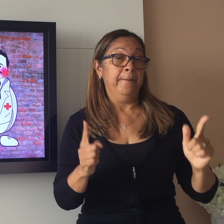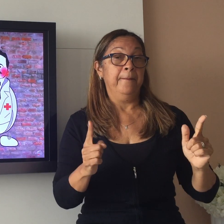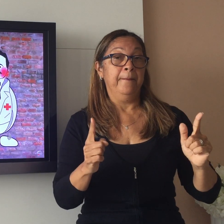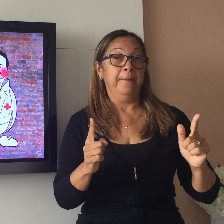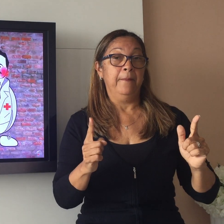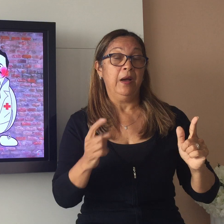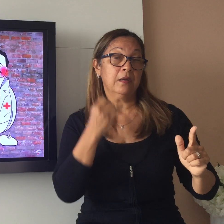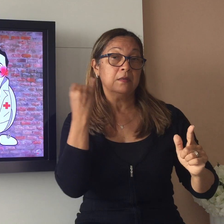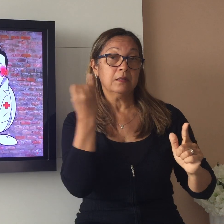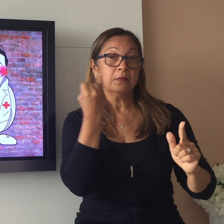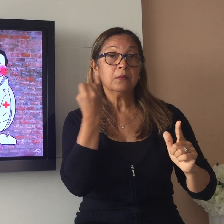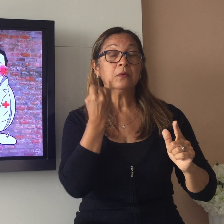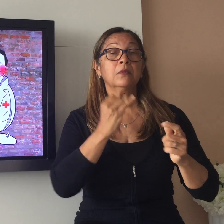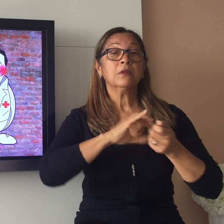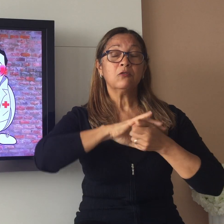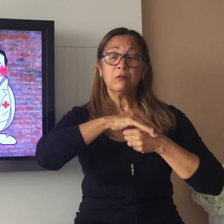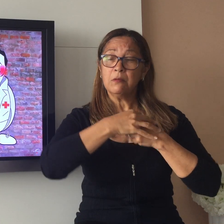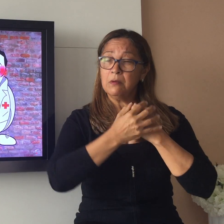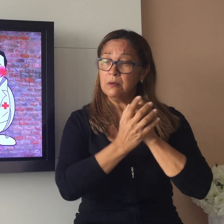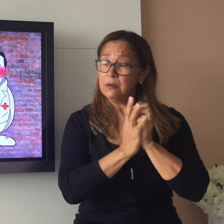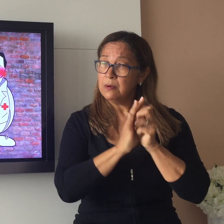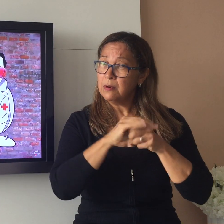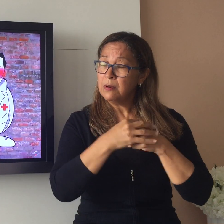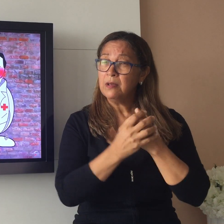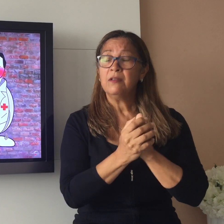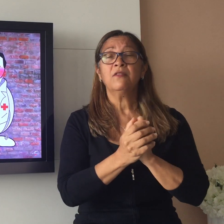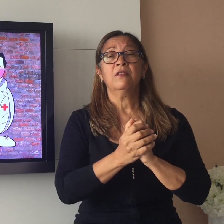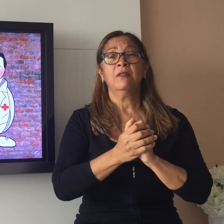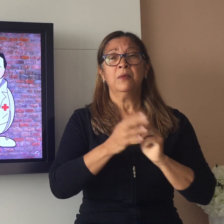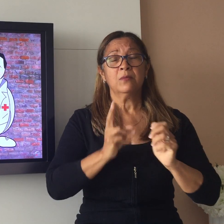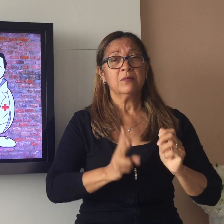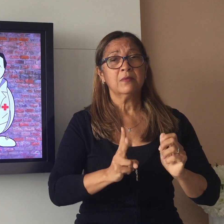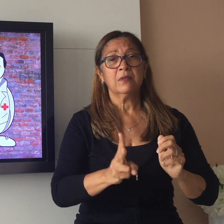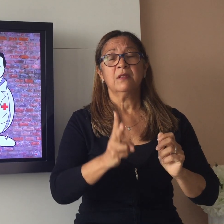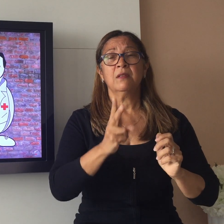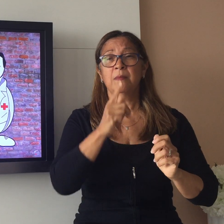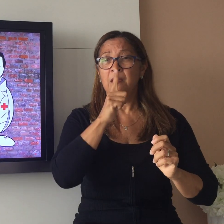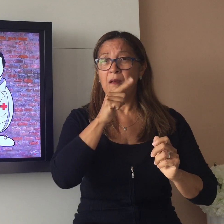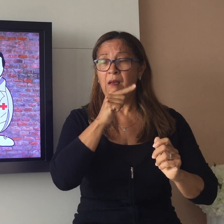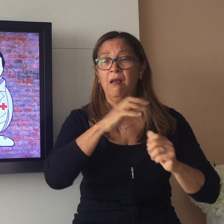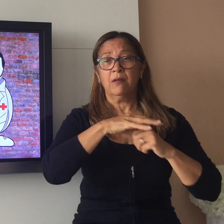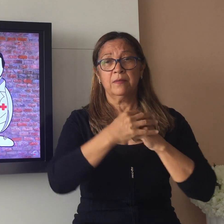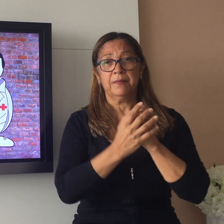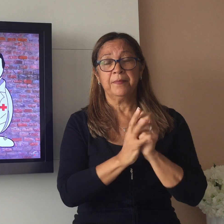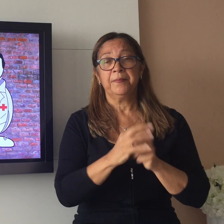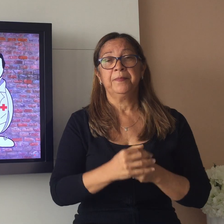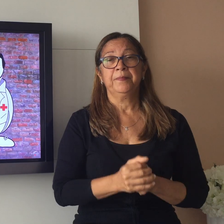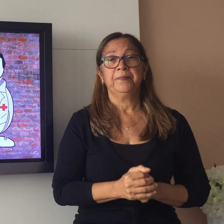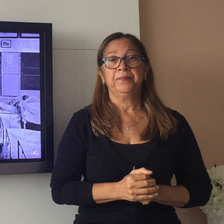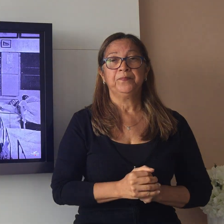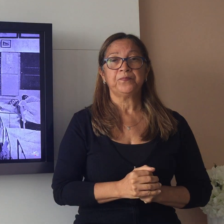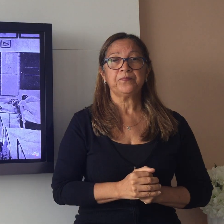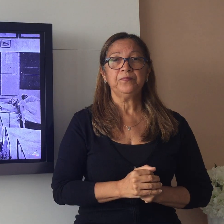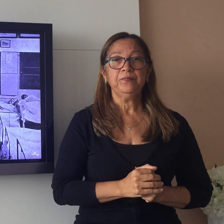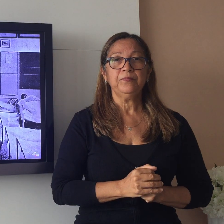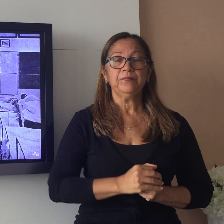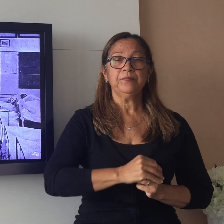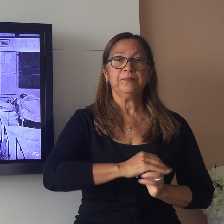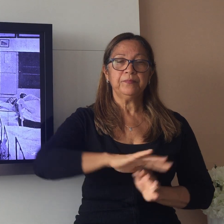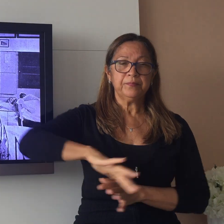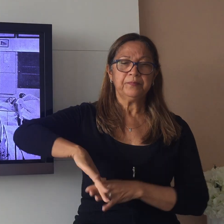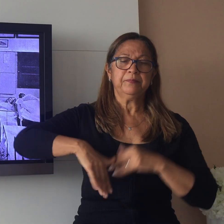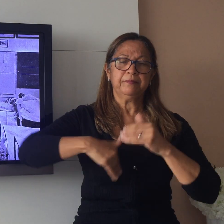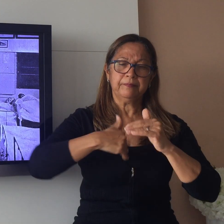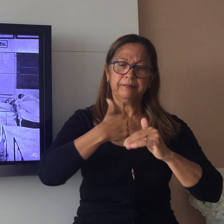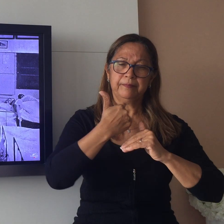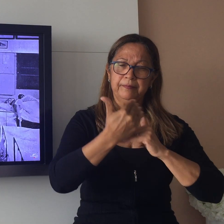consente, lave as mãos frequentemente com bastante água e sabão. Aos poucos,